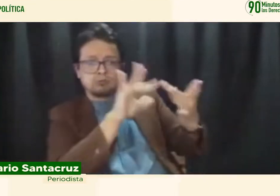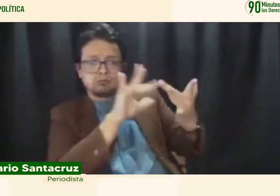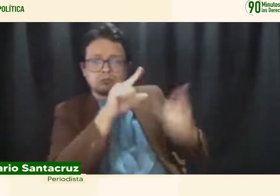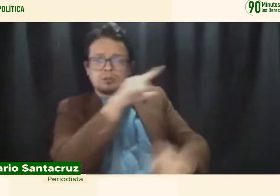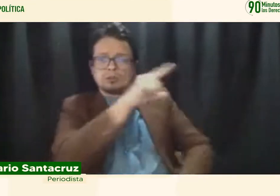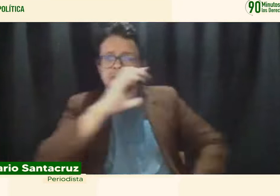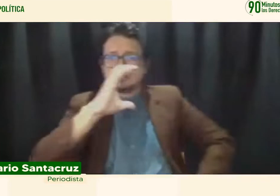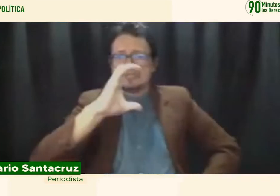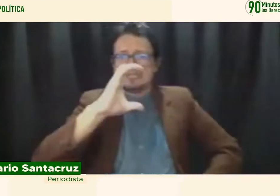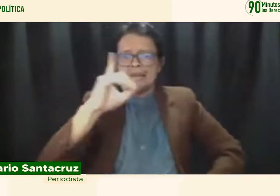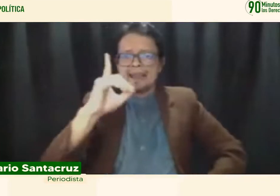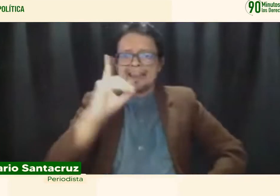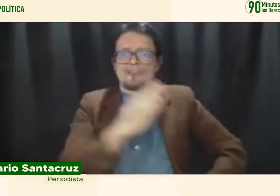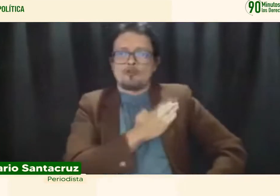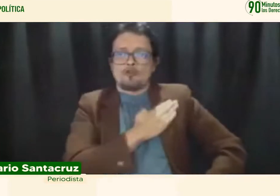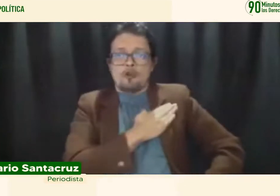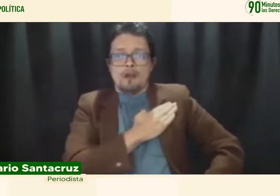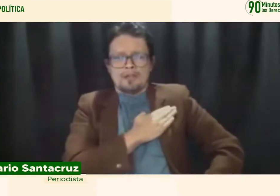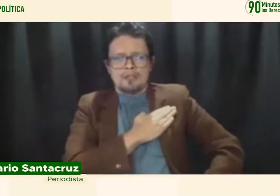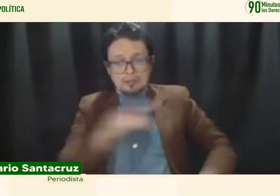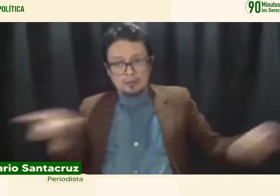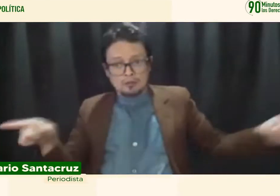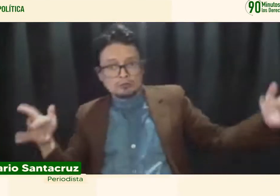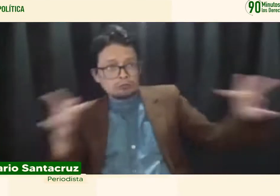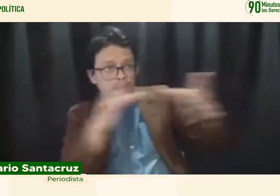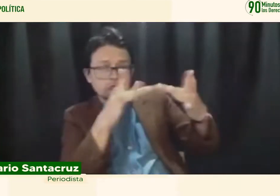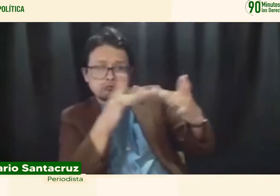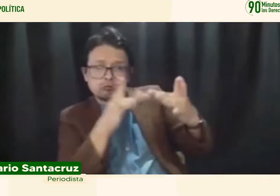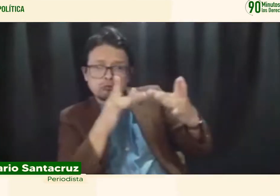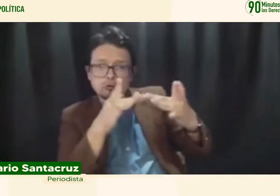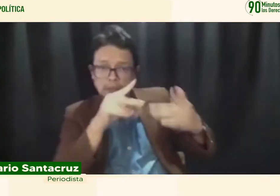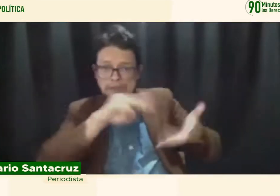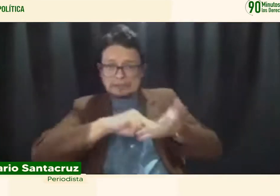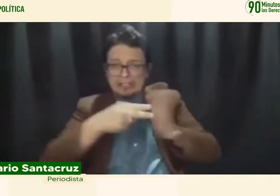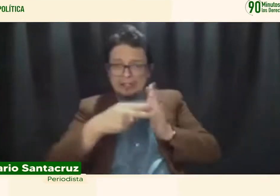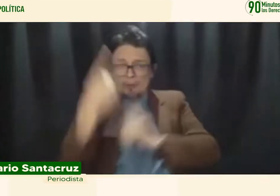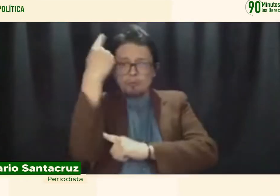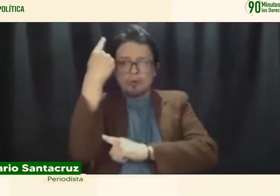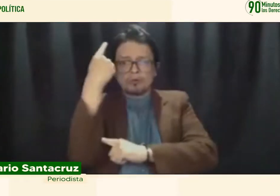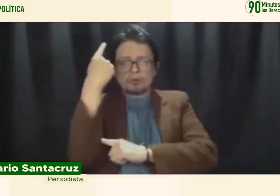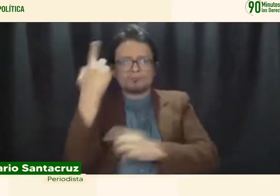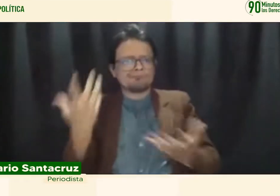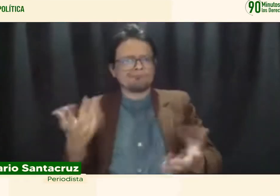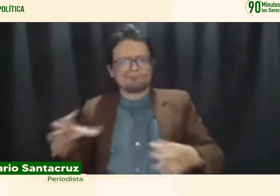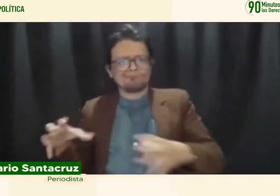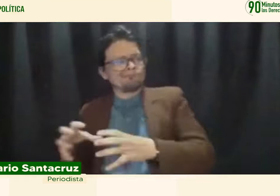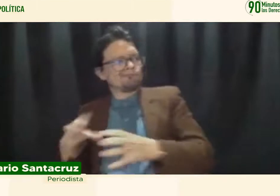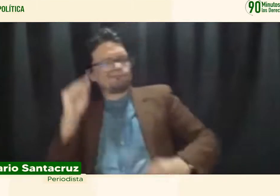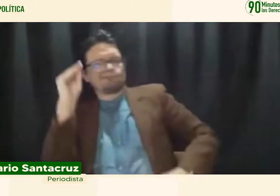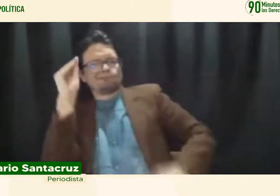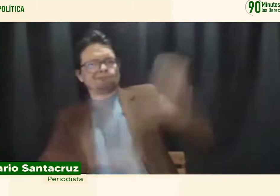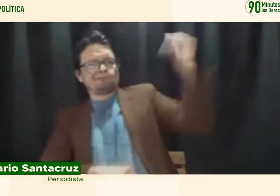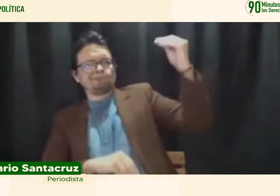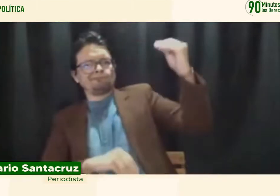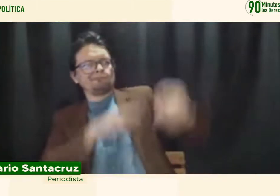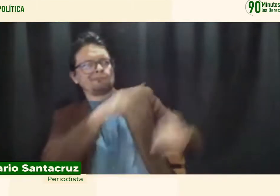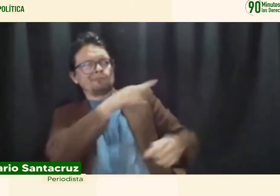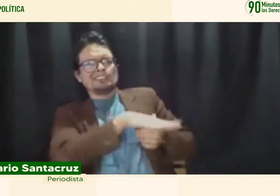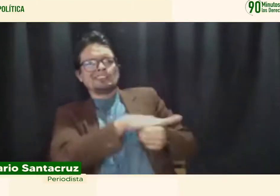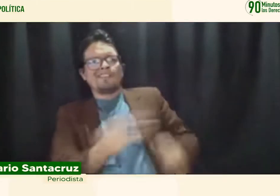porque en participar participó a ellos de forma directa si pudieron hablar con el centro democrático y de